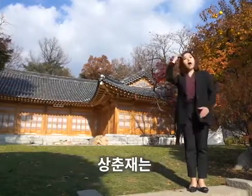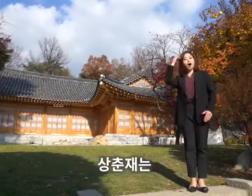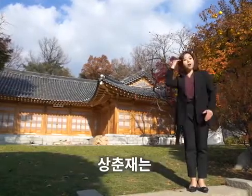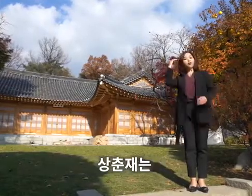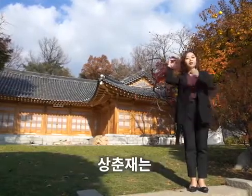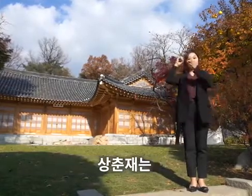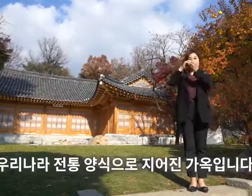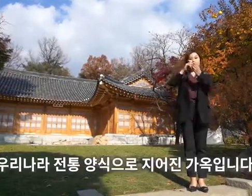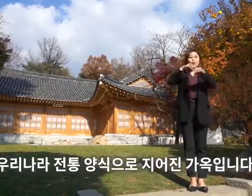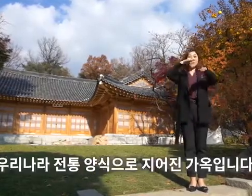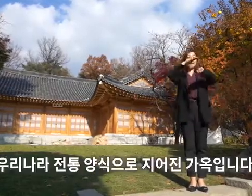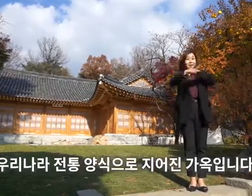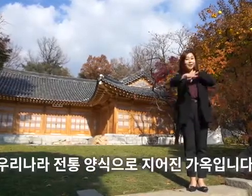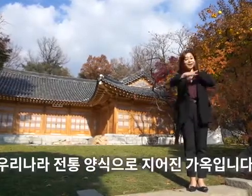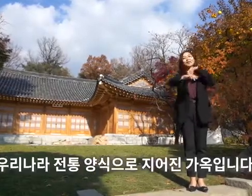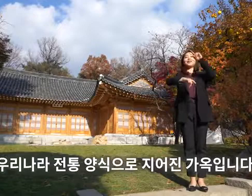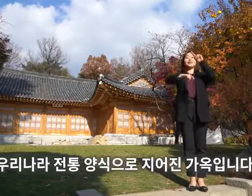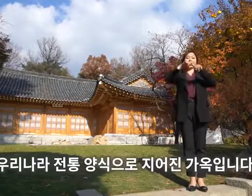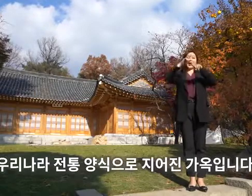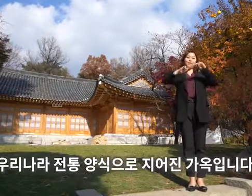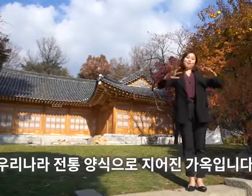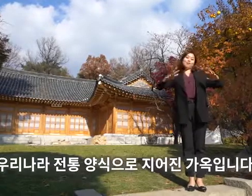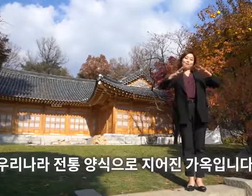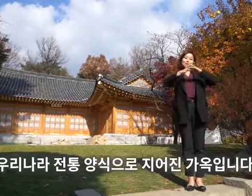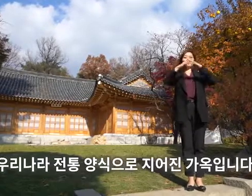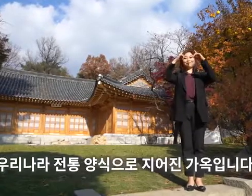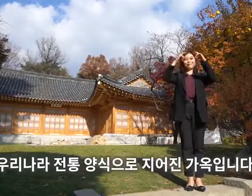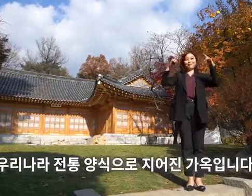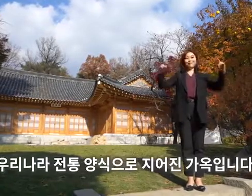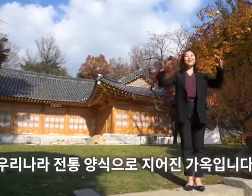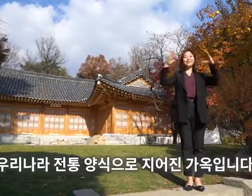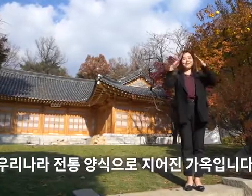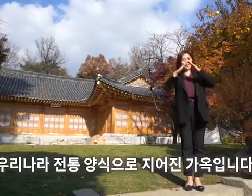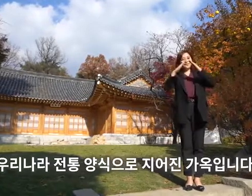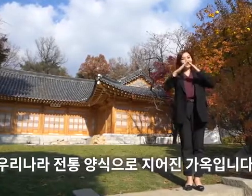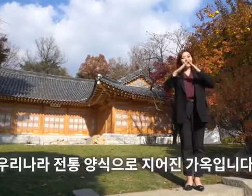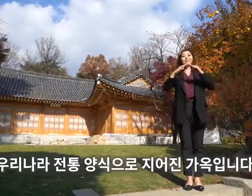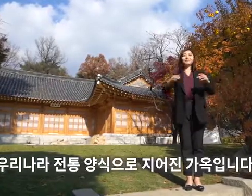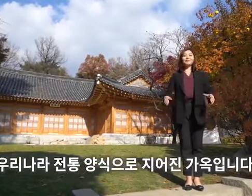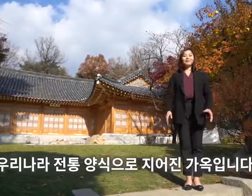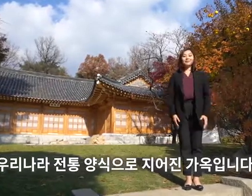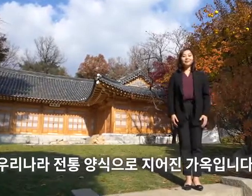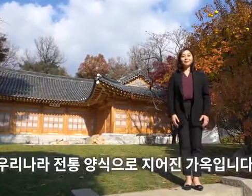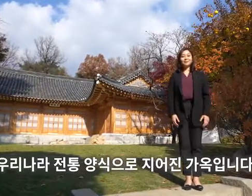상춘제는 우리나라 전통 양식으로 지어진 가옥입니다.